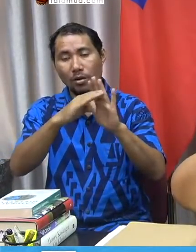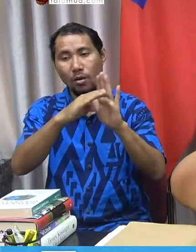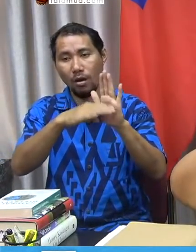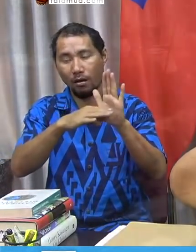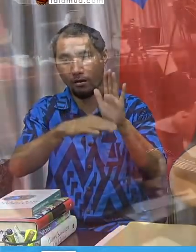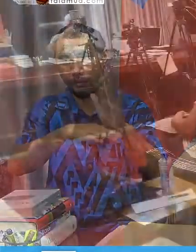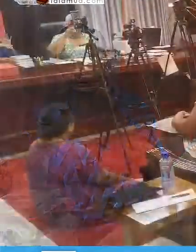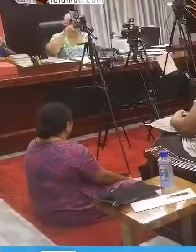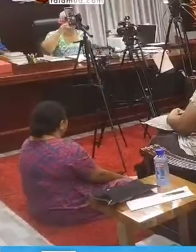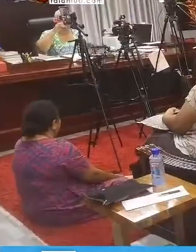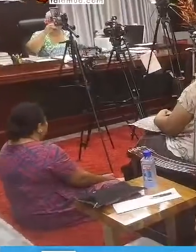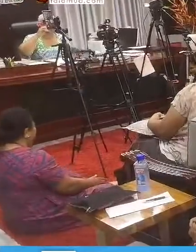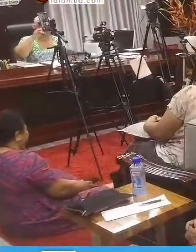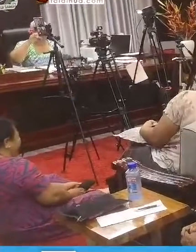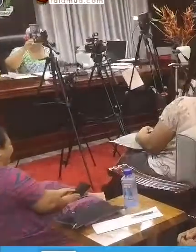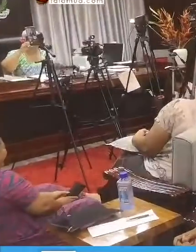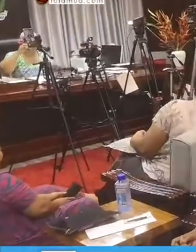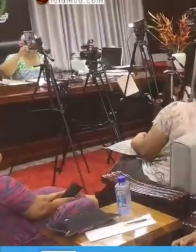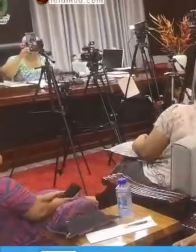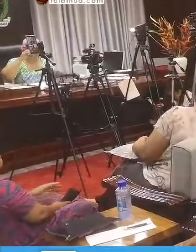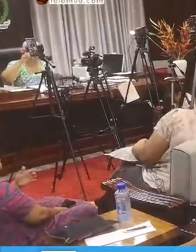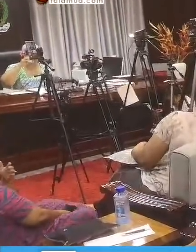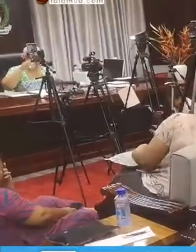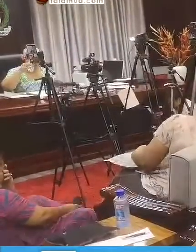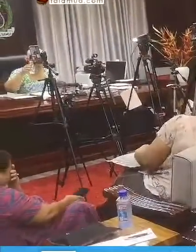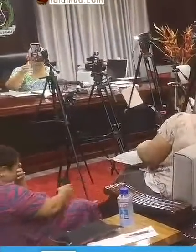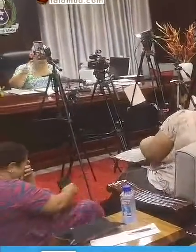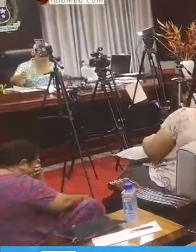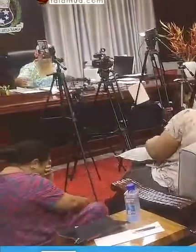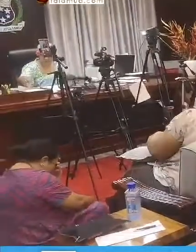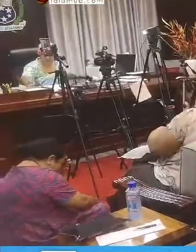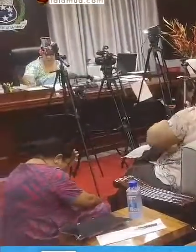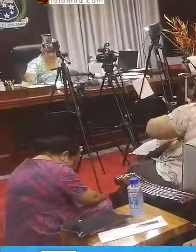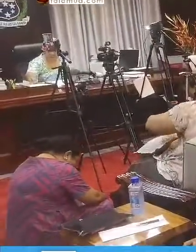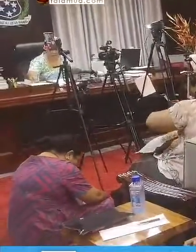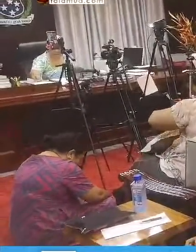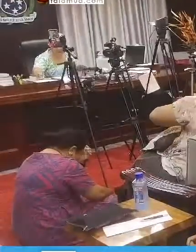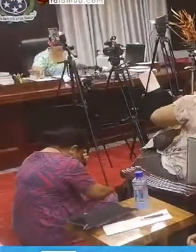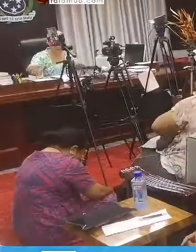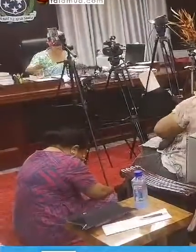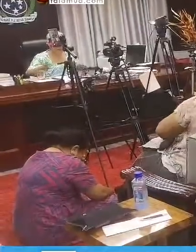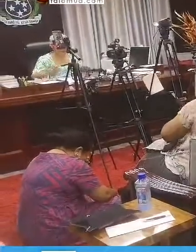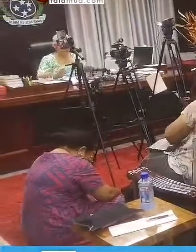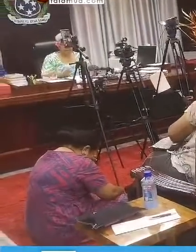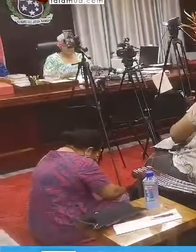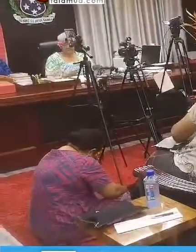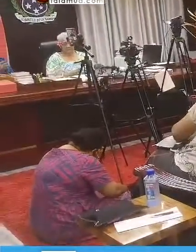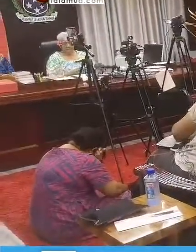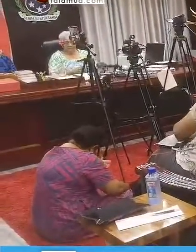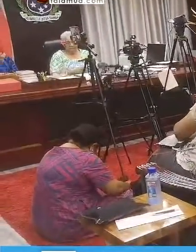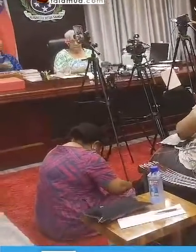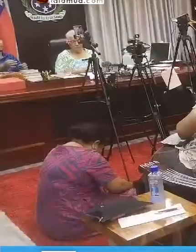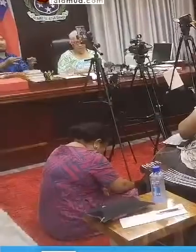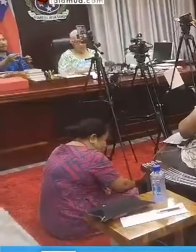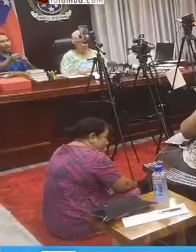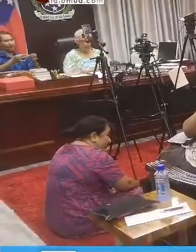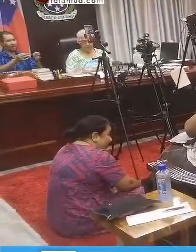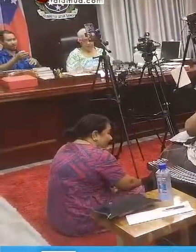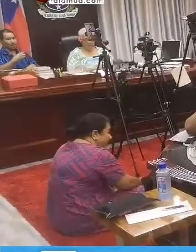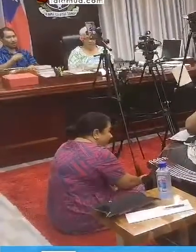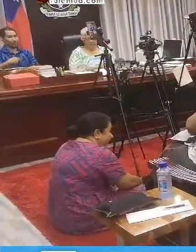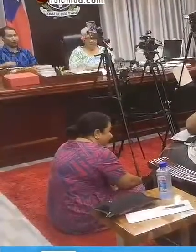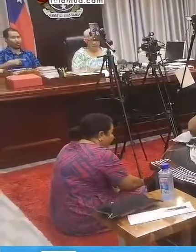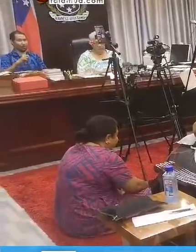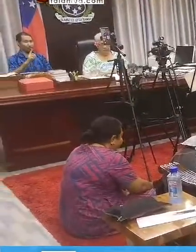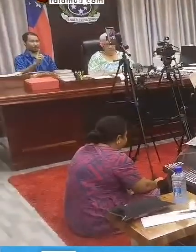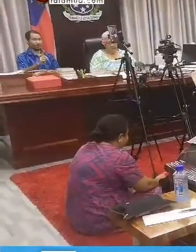nei. O lo whisiri. Pe o iai la se fufua ngā le malo e tanga I a